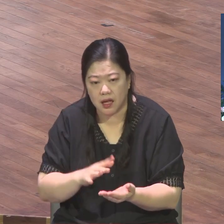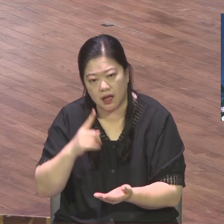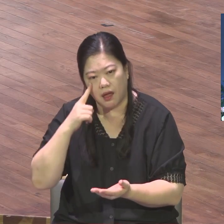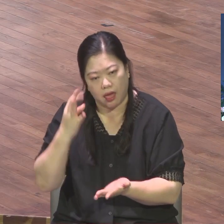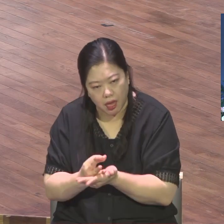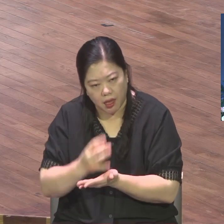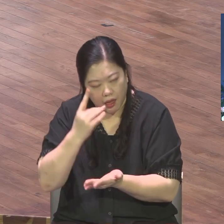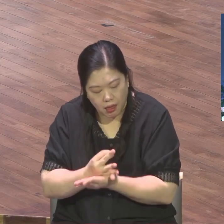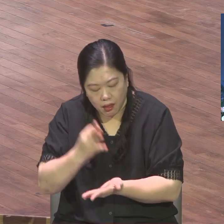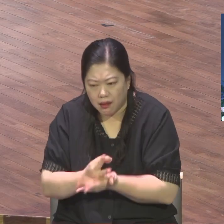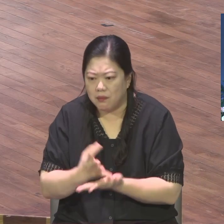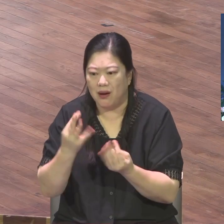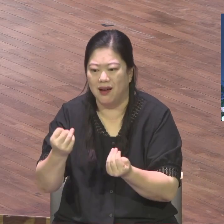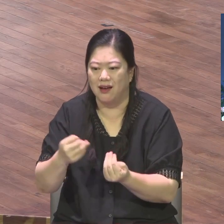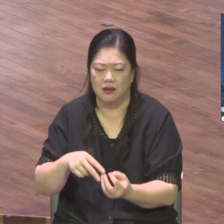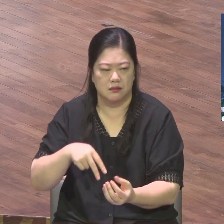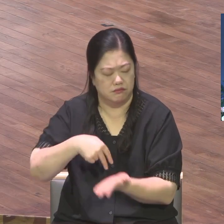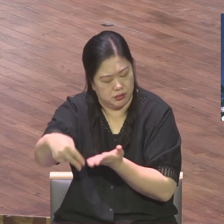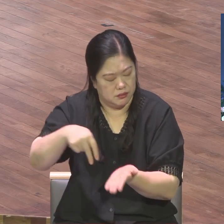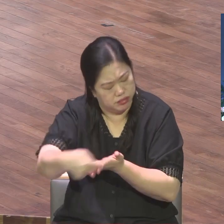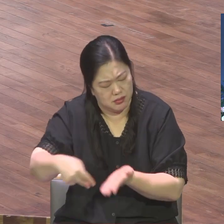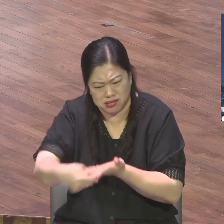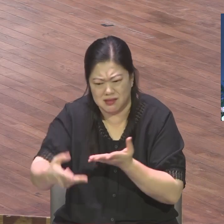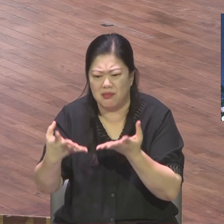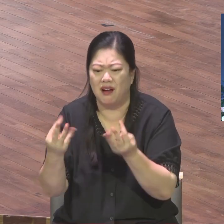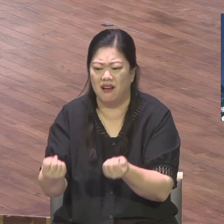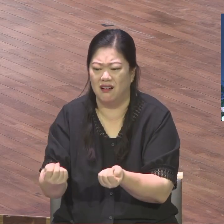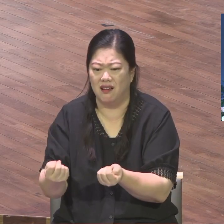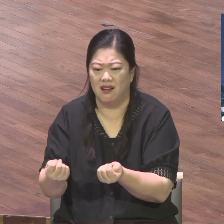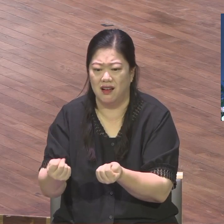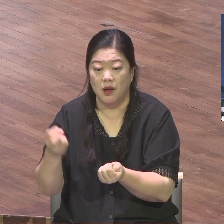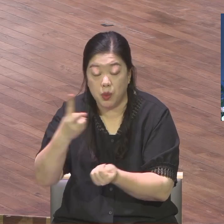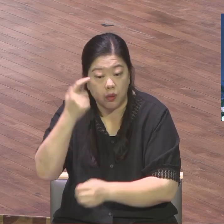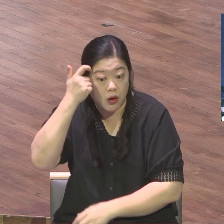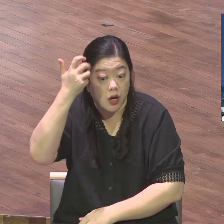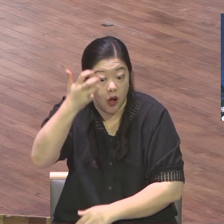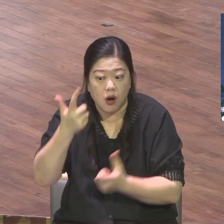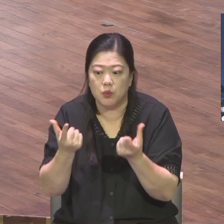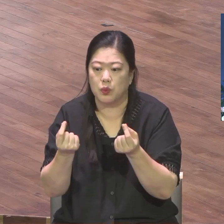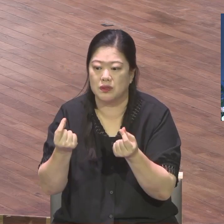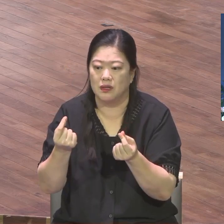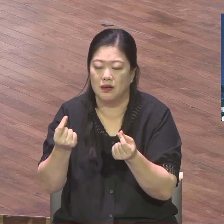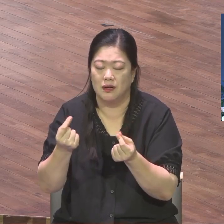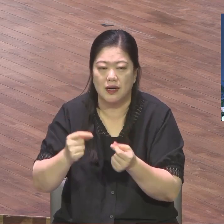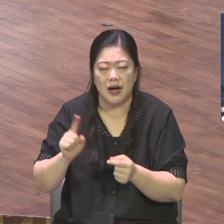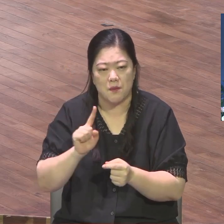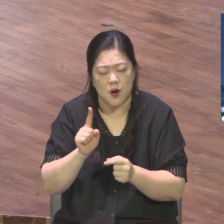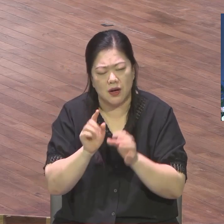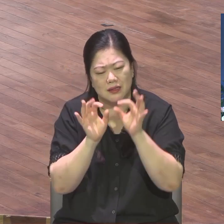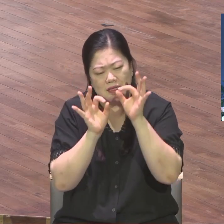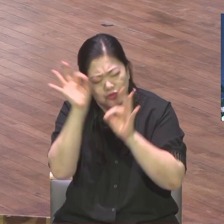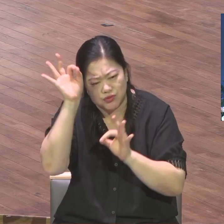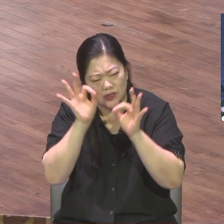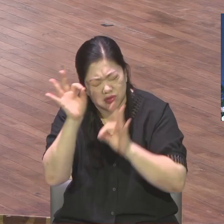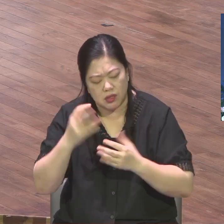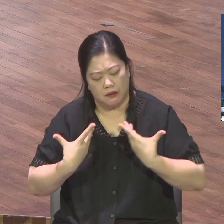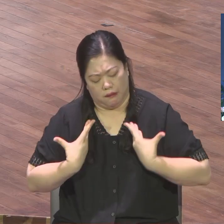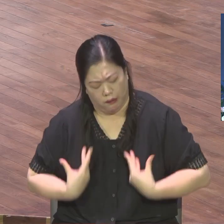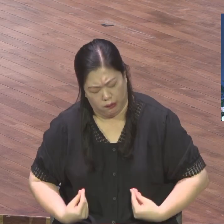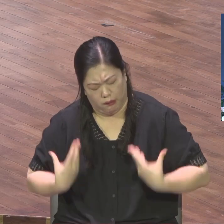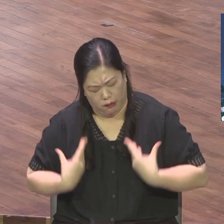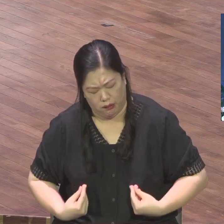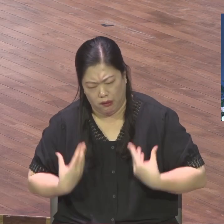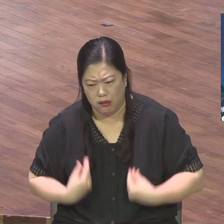의외로 많이 넘어져. 영적으로 보면요 넘어지는 부분이 있어요. 그게 반복돼요. 대표적인 것이 뭡니까?